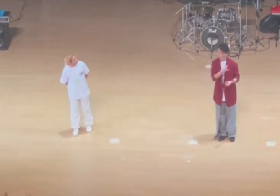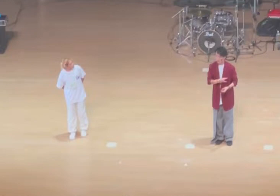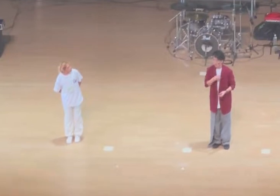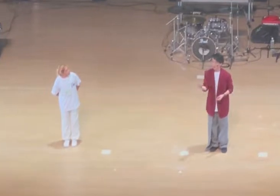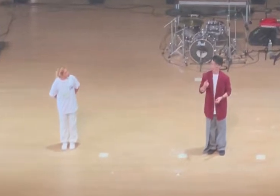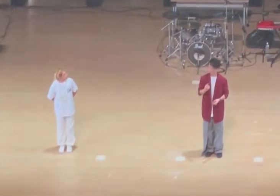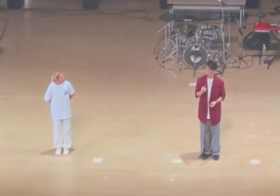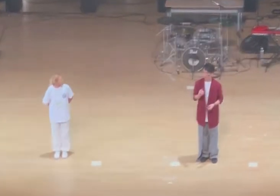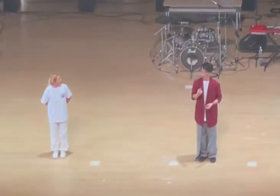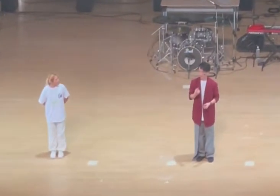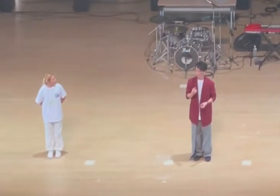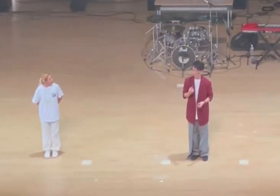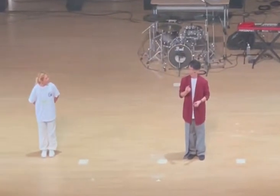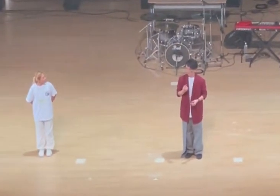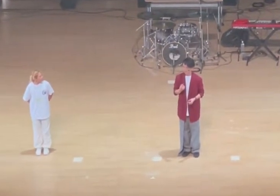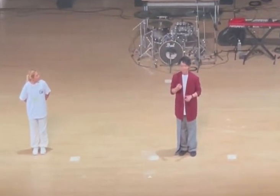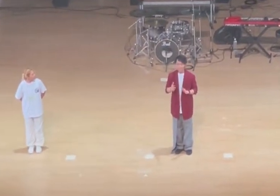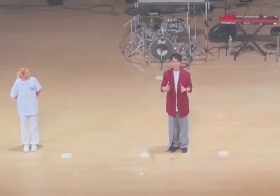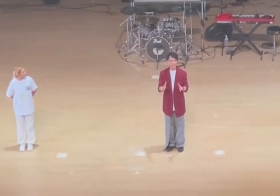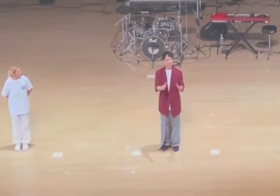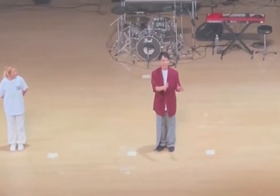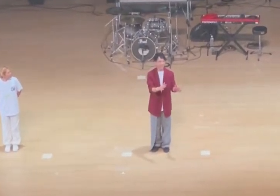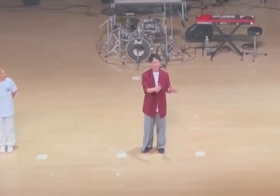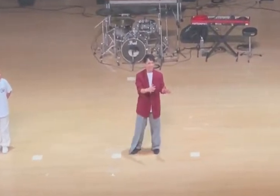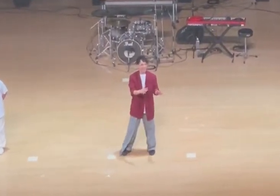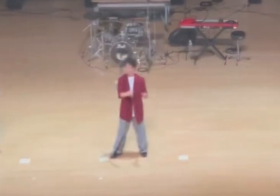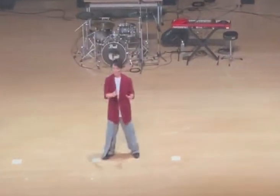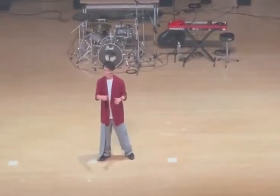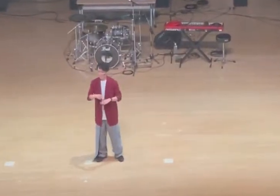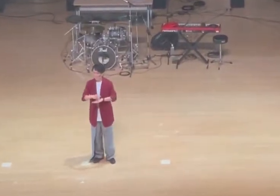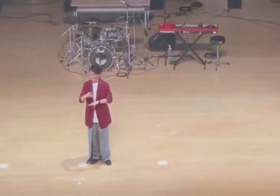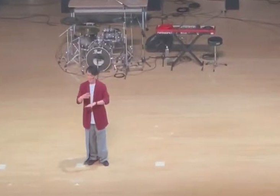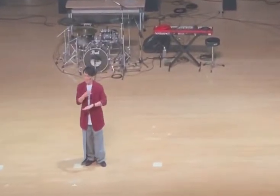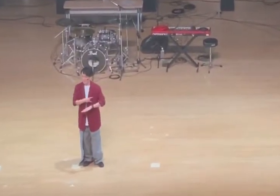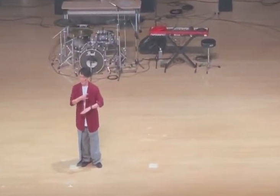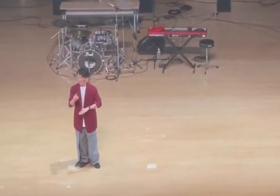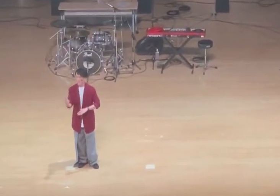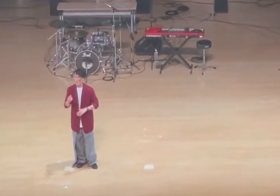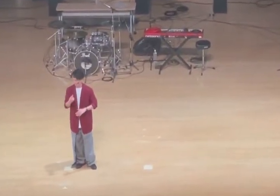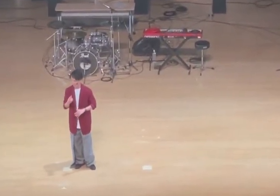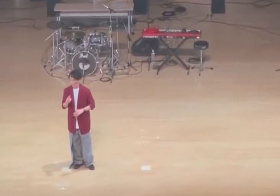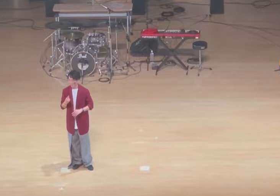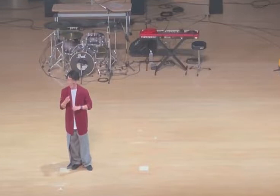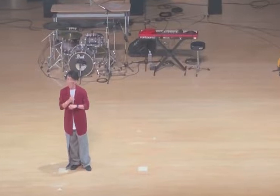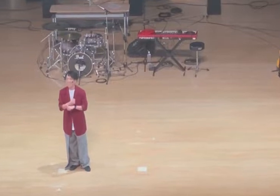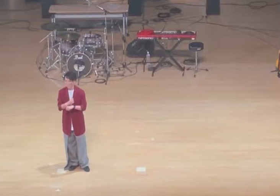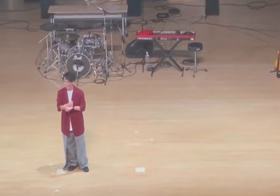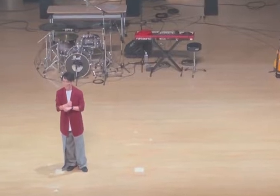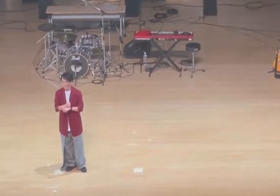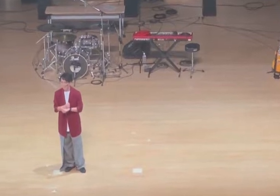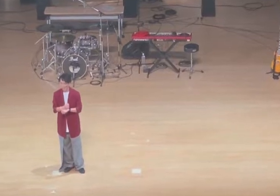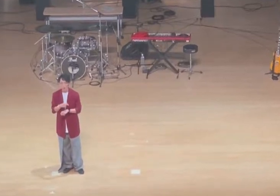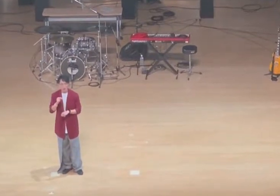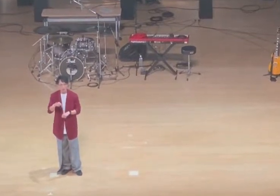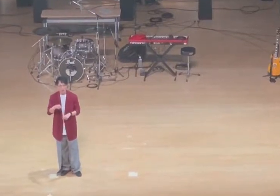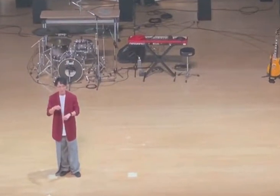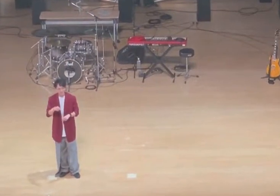う気持ちで来るんですよ。そう、いやいやいやみたいな、最初からそんな気持ちで来られると大変だから、